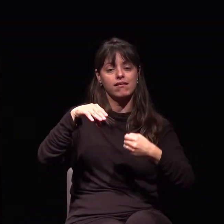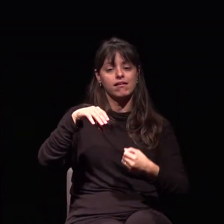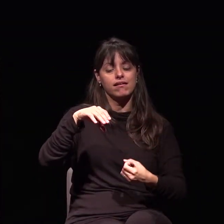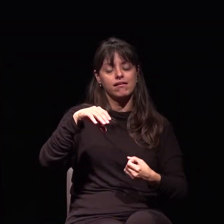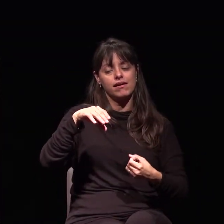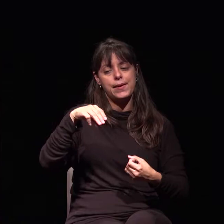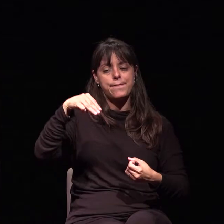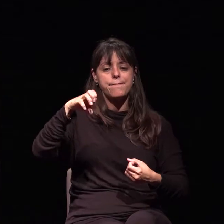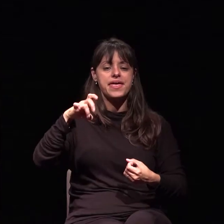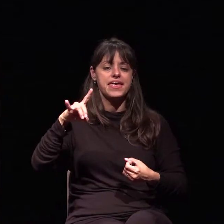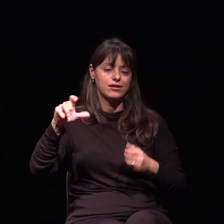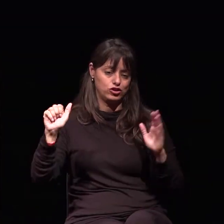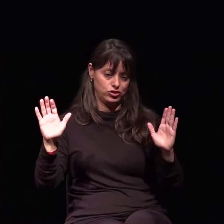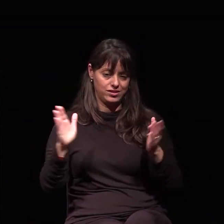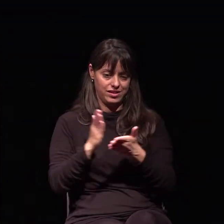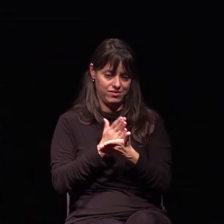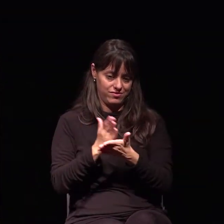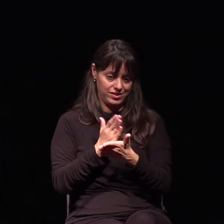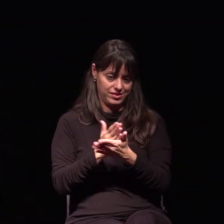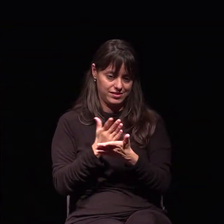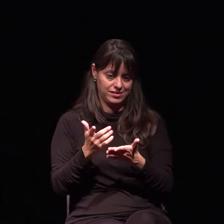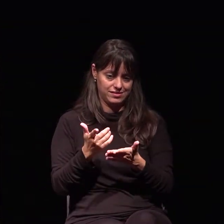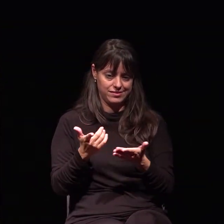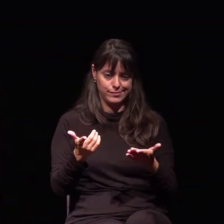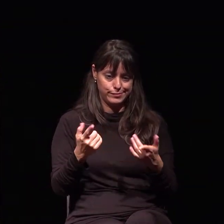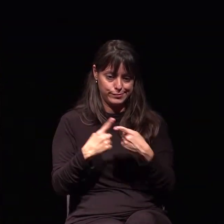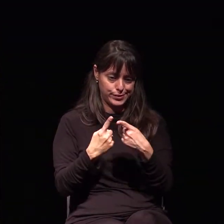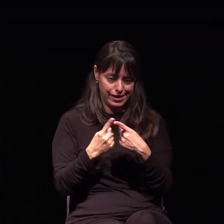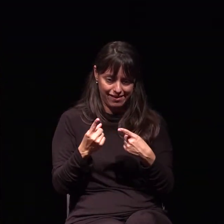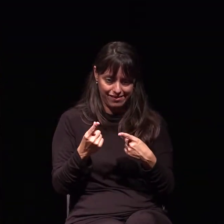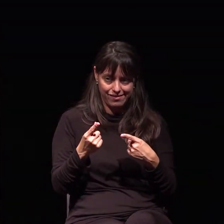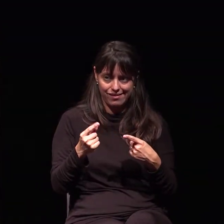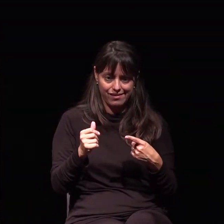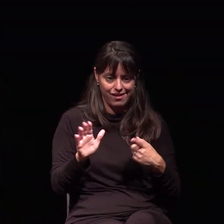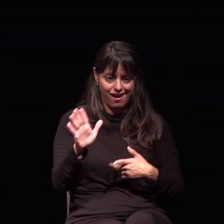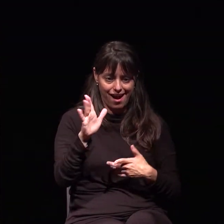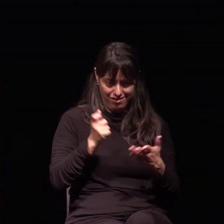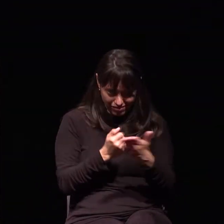a revista era só para a classe média, né, gente? O preço, ninguém podia